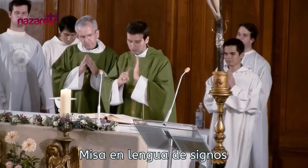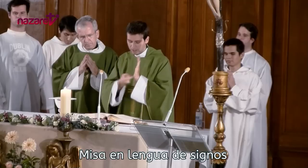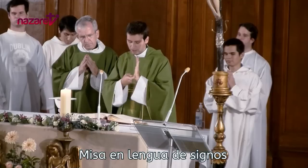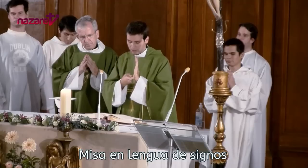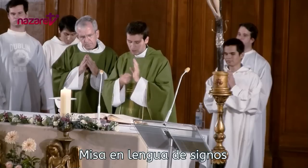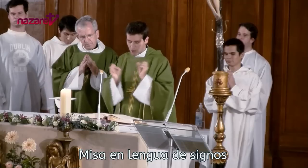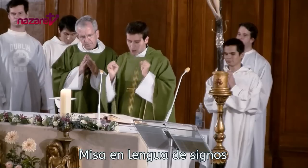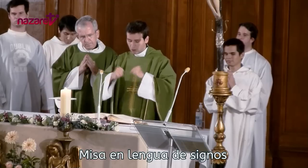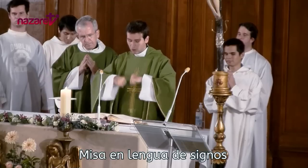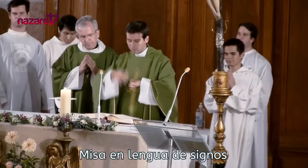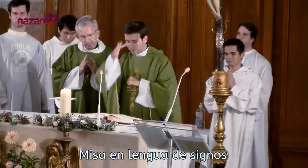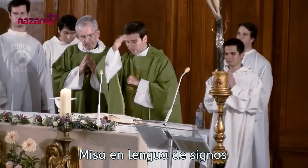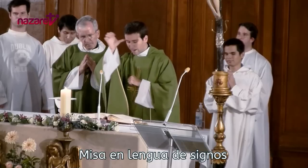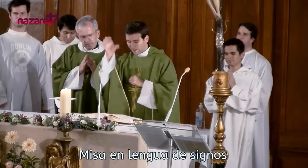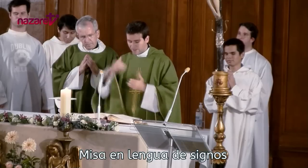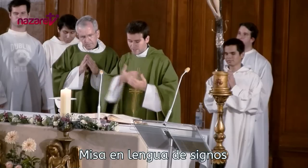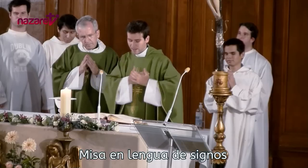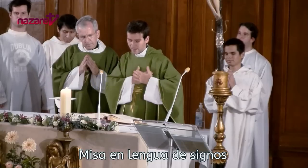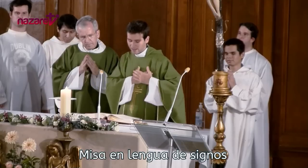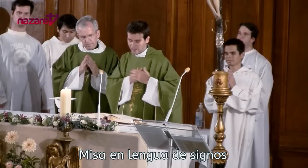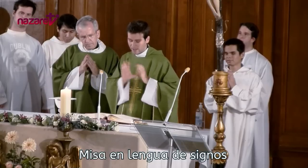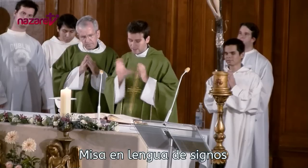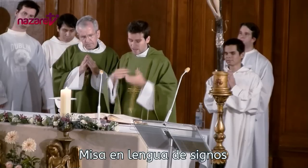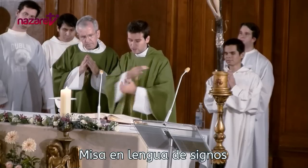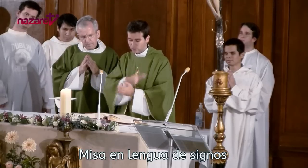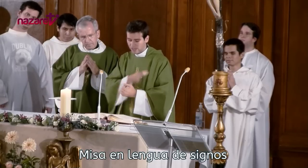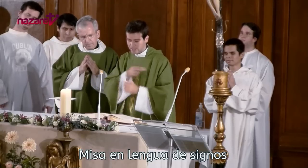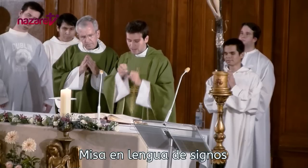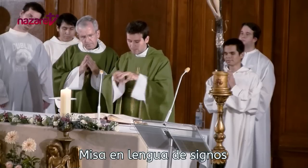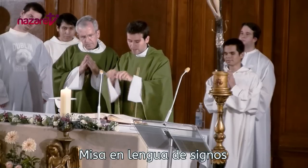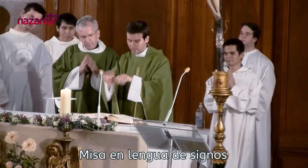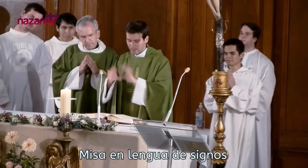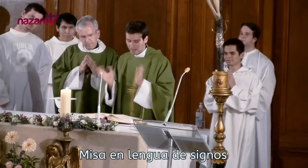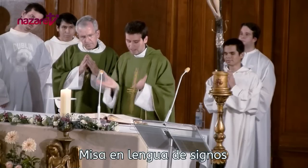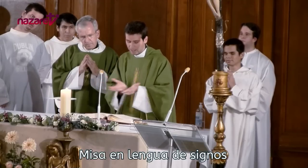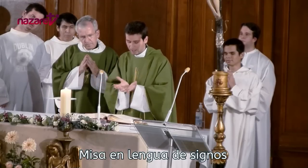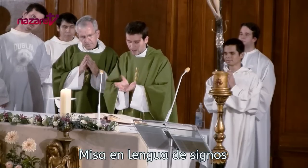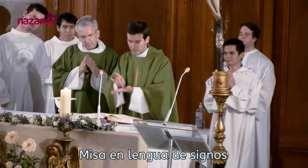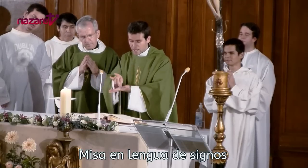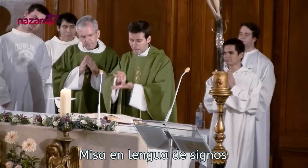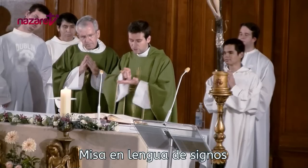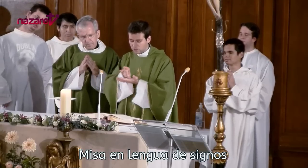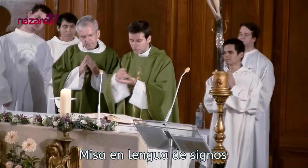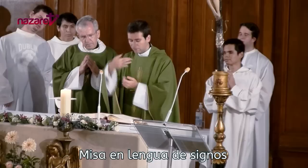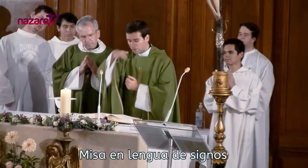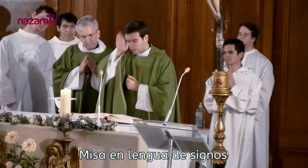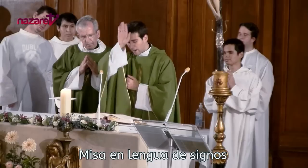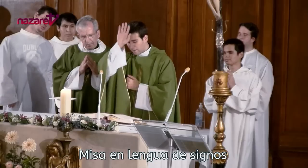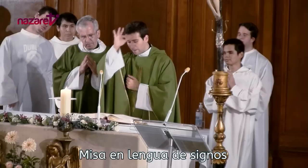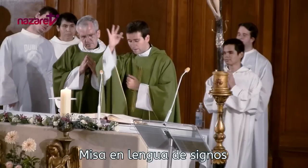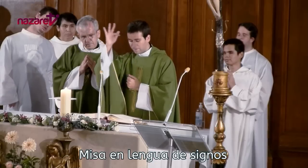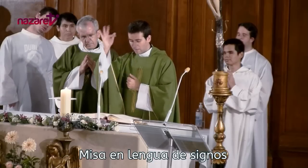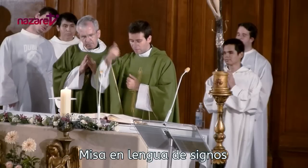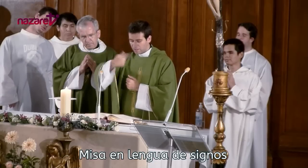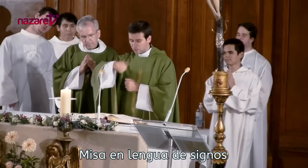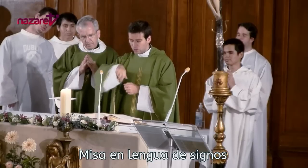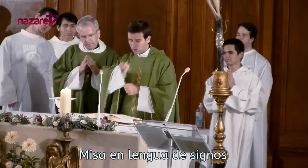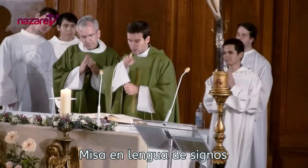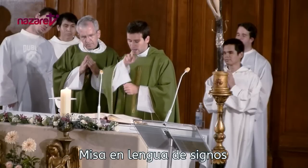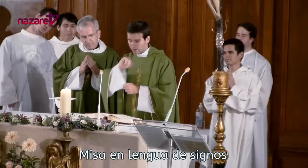entero. Confirma en la fe y en la caridad a tu Iglesia peregrina en la tierra, a tu servidor el Papa Francisco, a